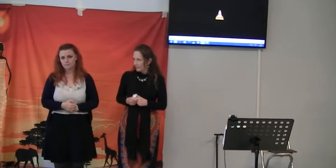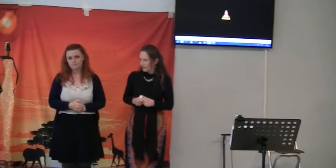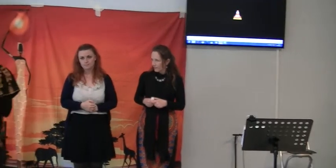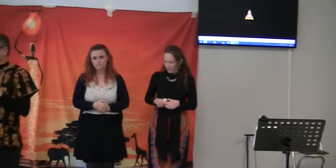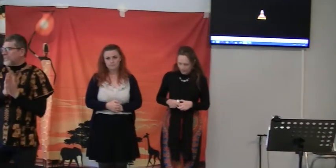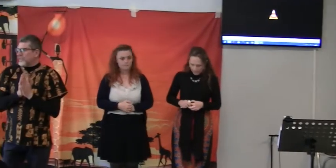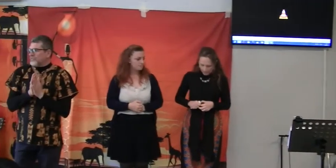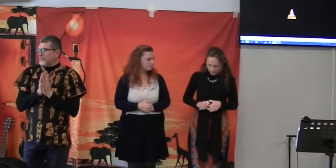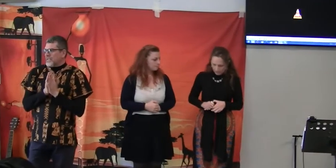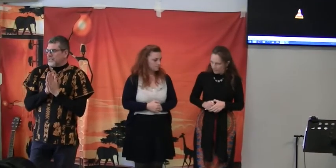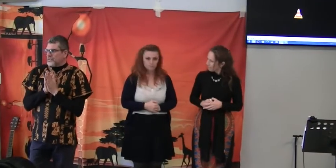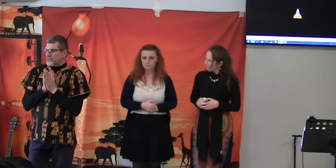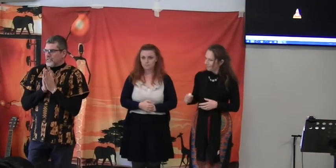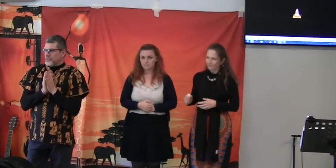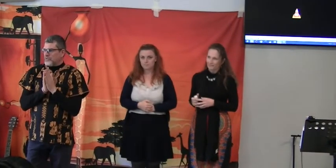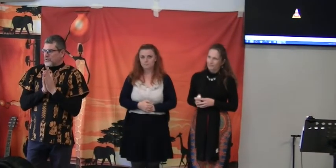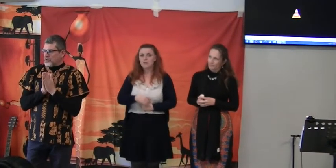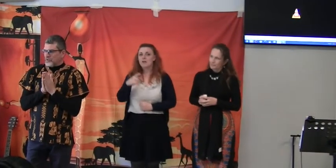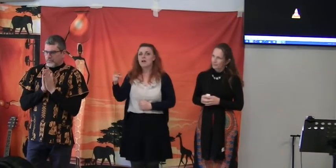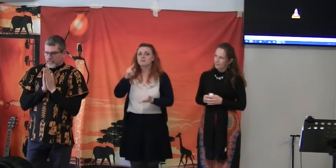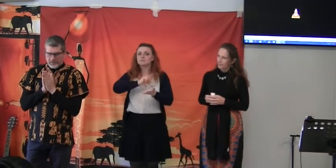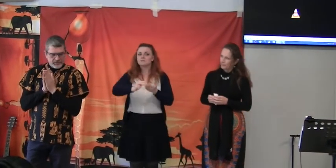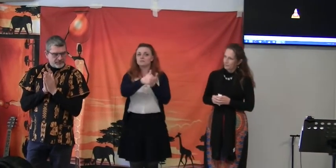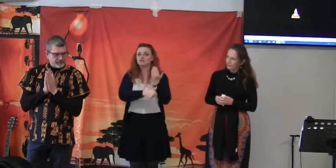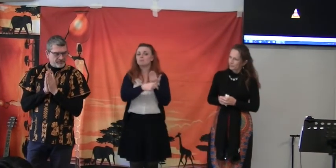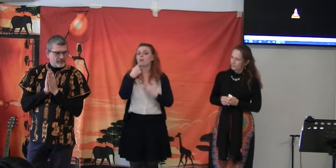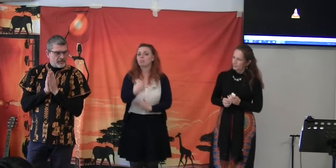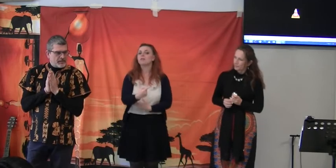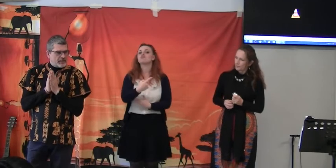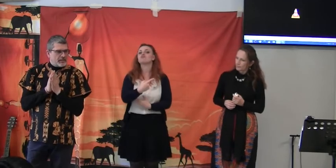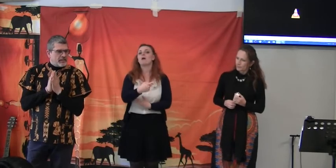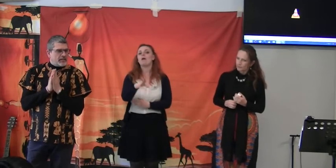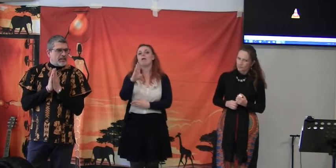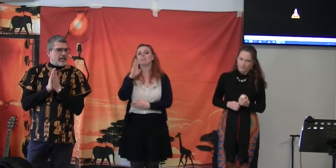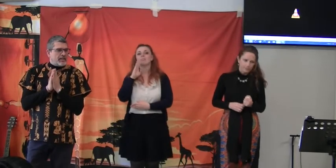La scrittura dice che non abbiate altro debito se non quello di amarvi.